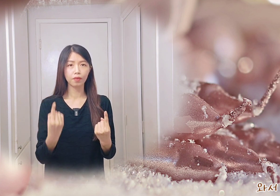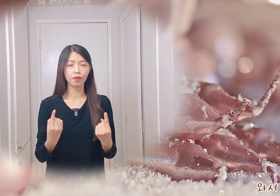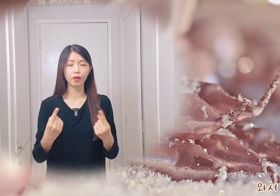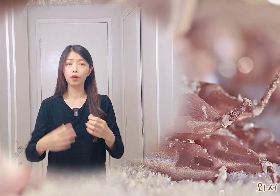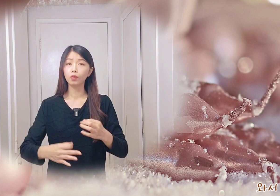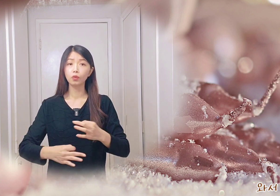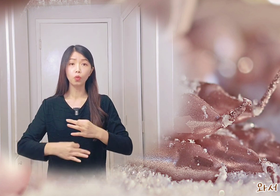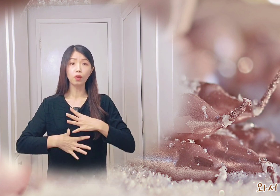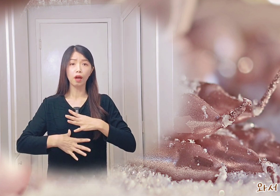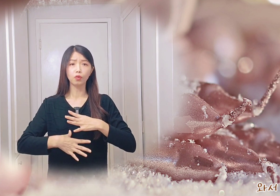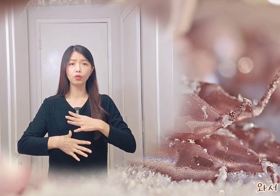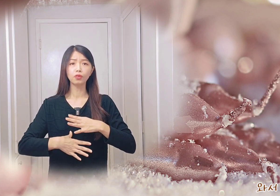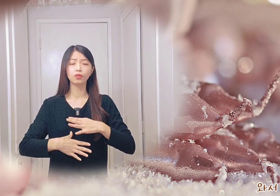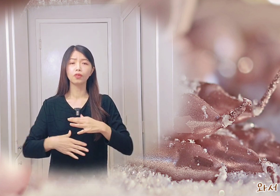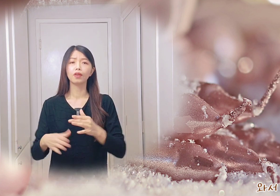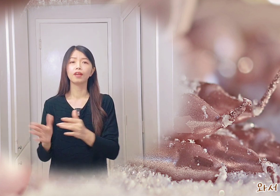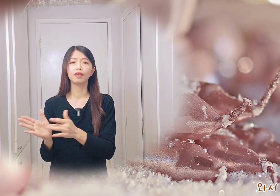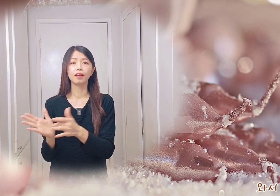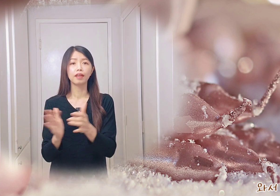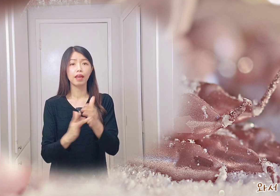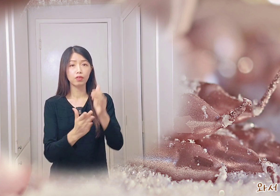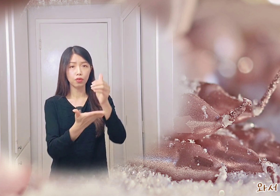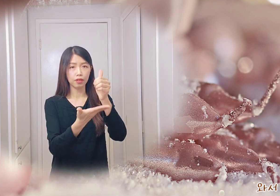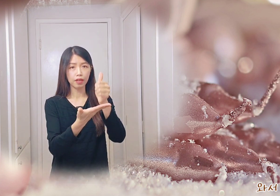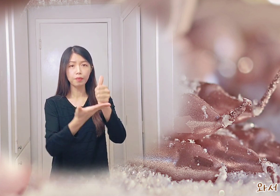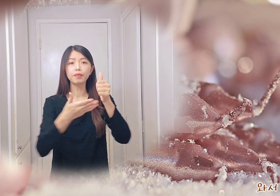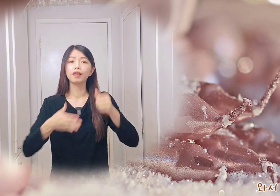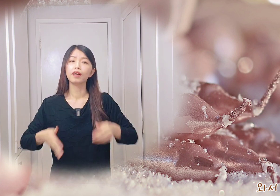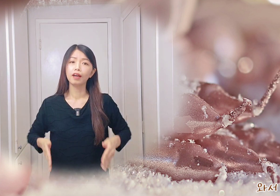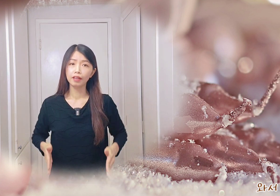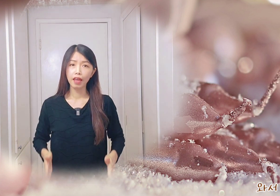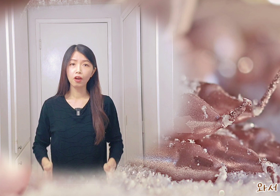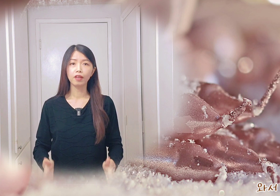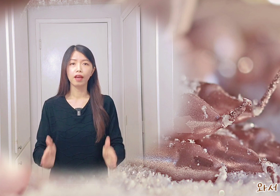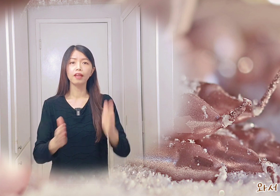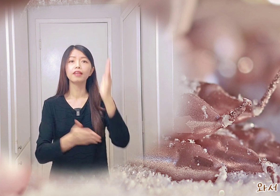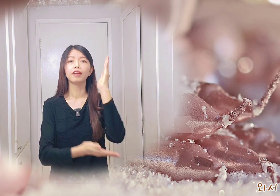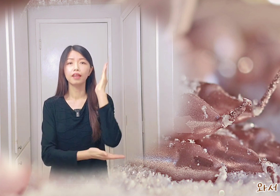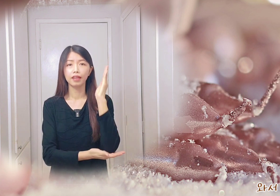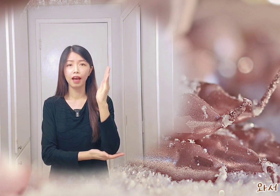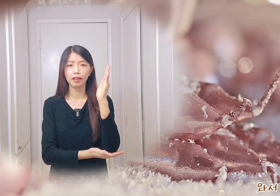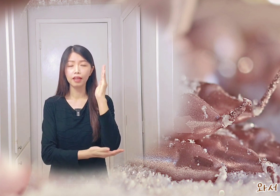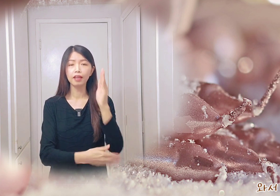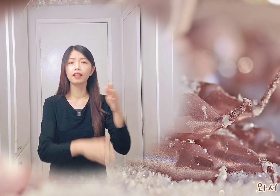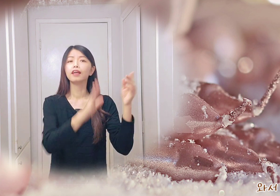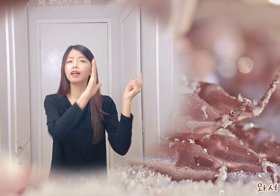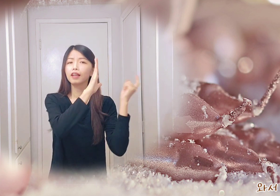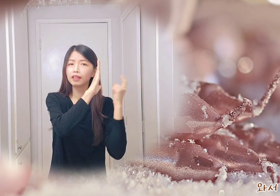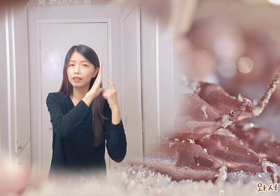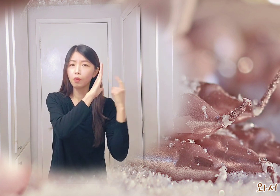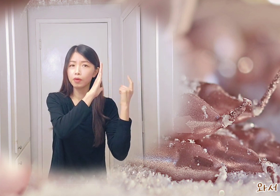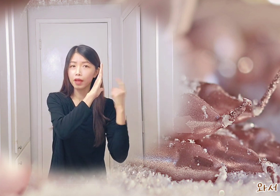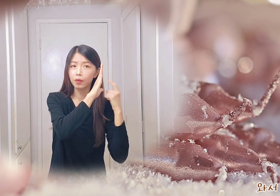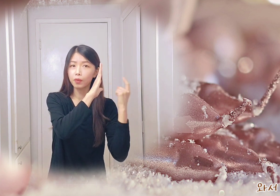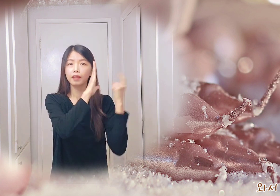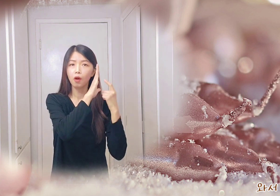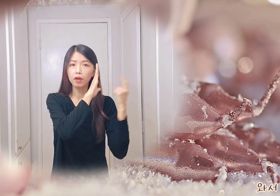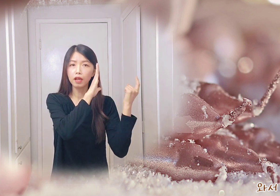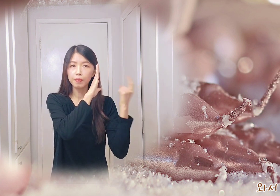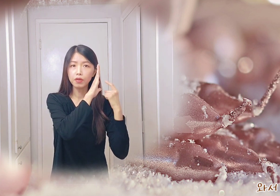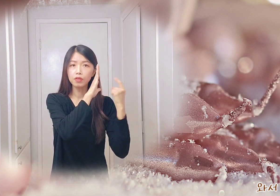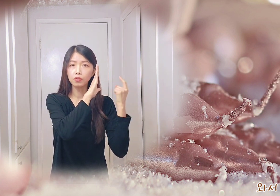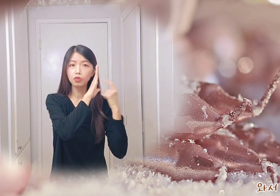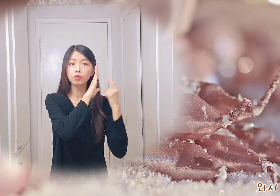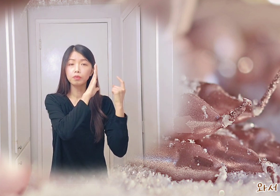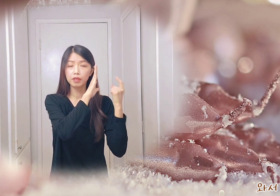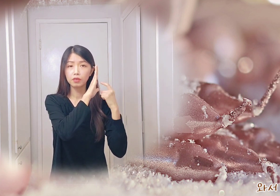와서 놀라운 예수님 태어난 이야기 들어보세요.